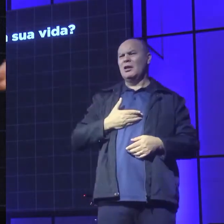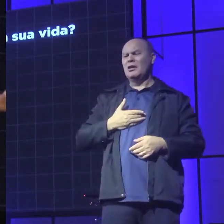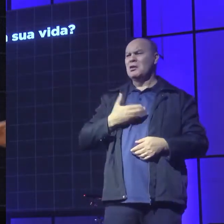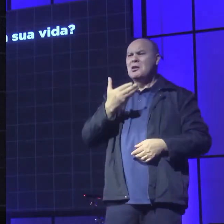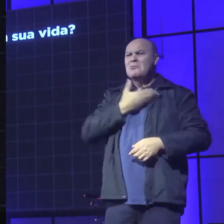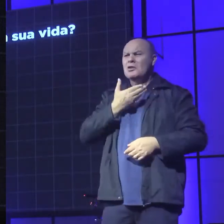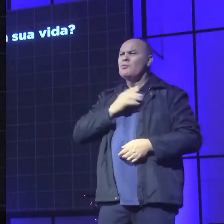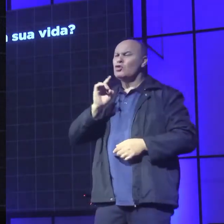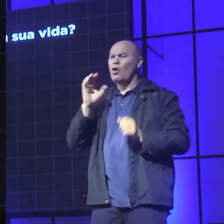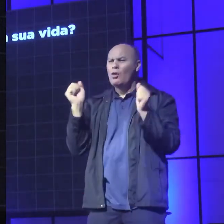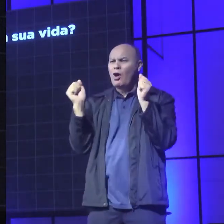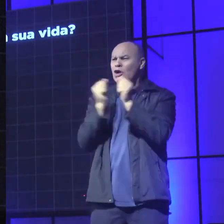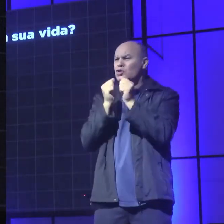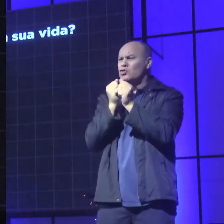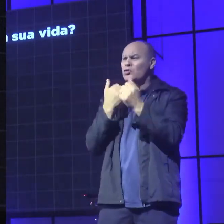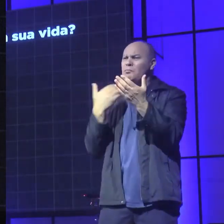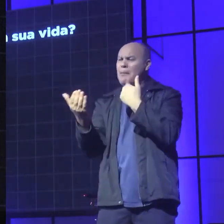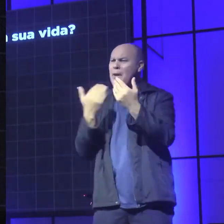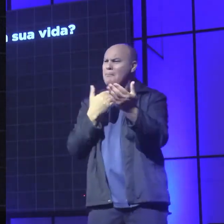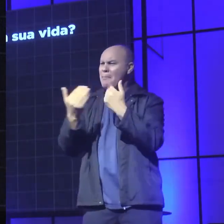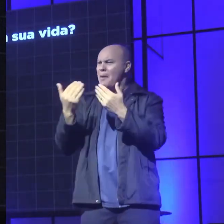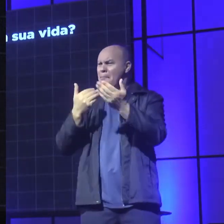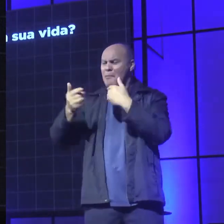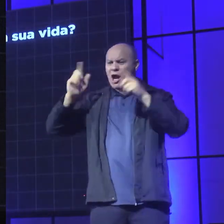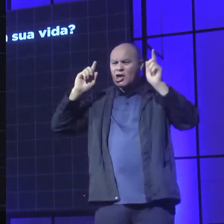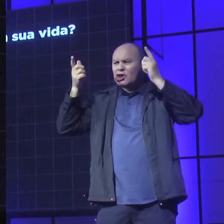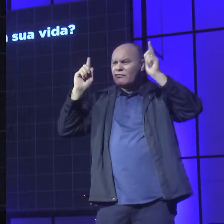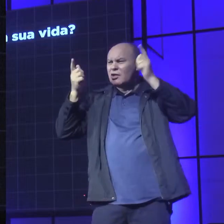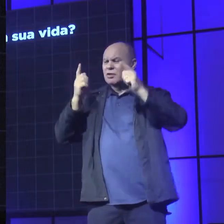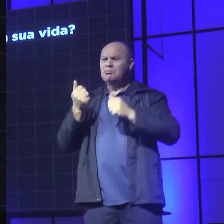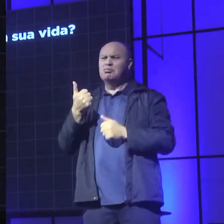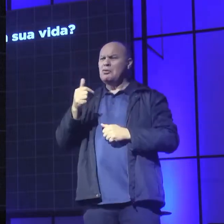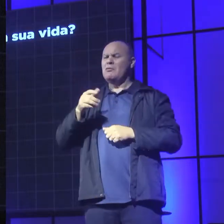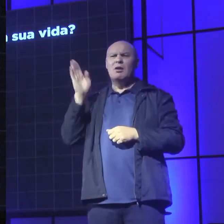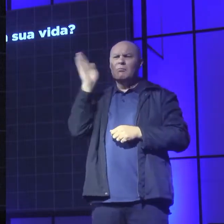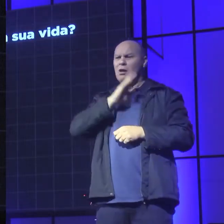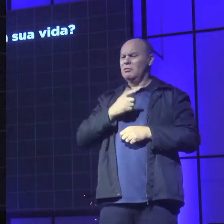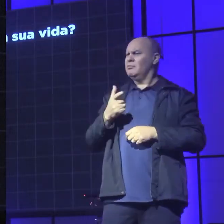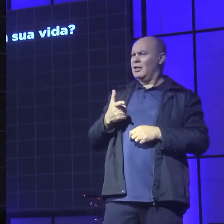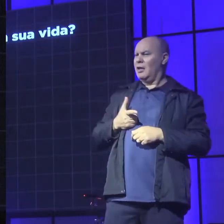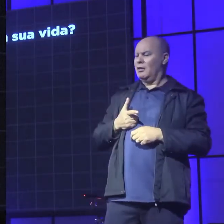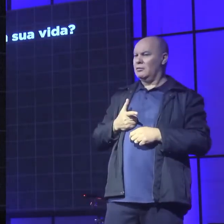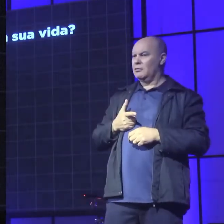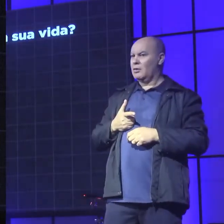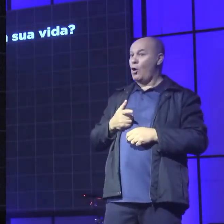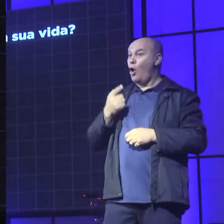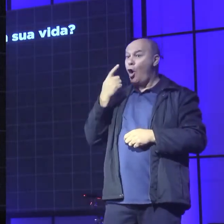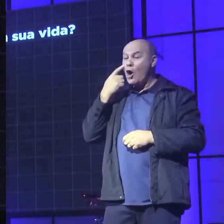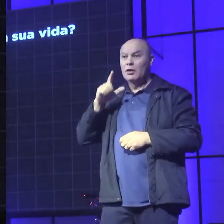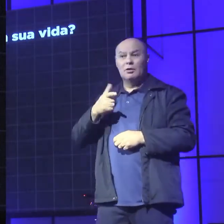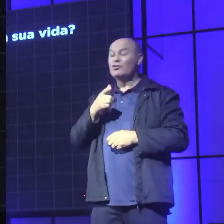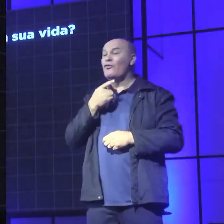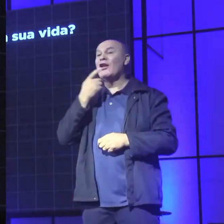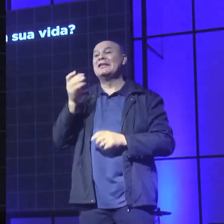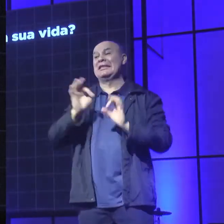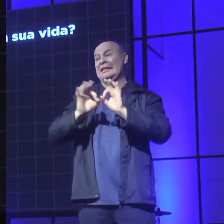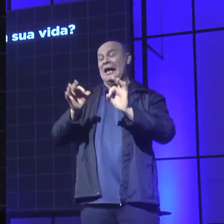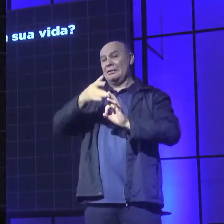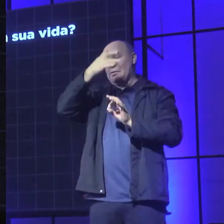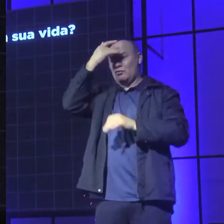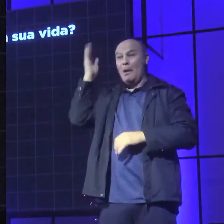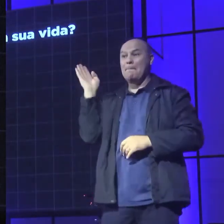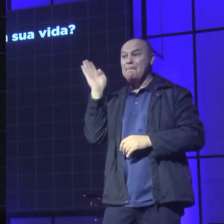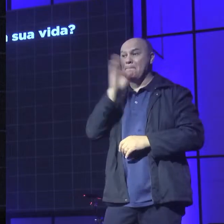com traficante, com você andar com pessoas da pá virada, não. Mas talvez você esteja andando com pessoas